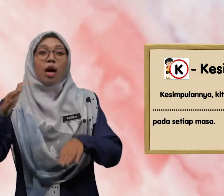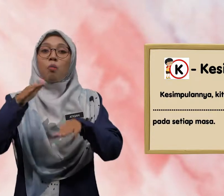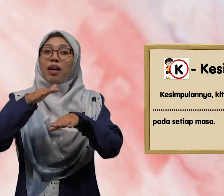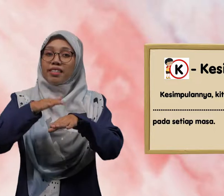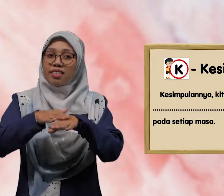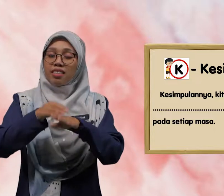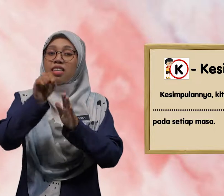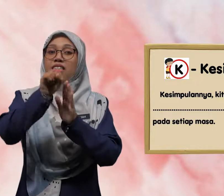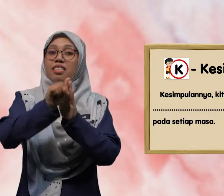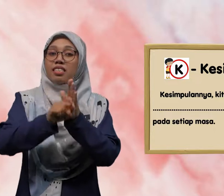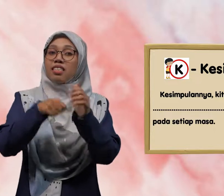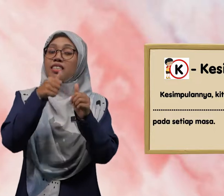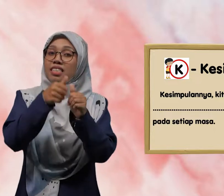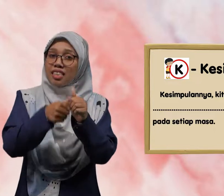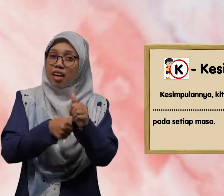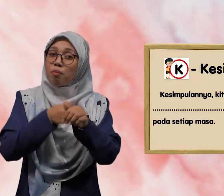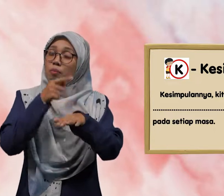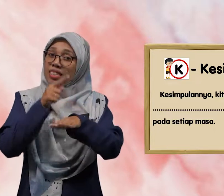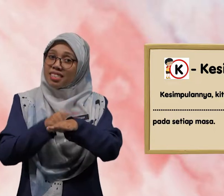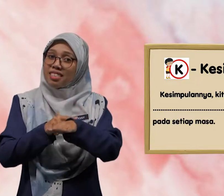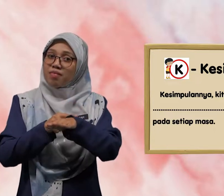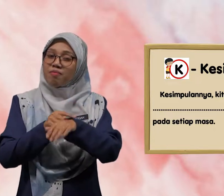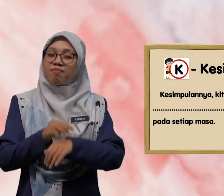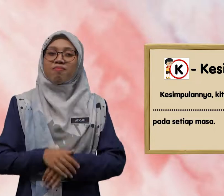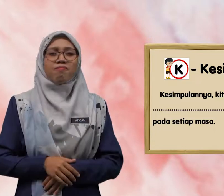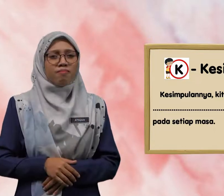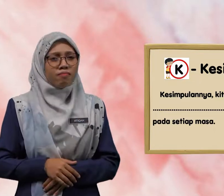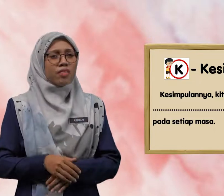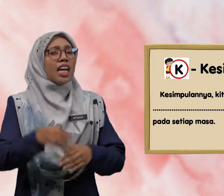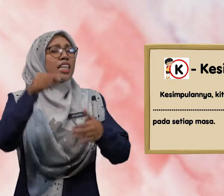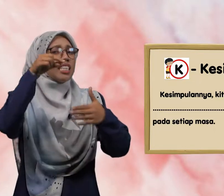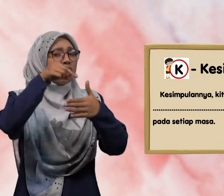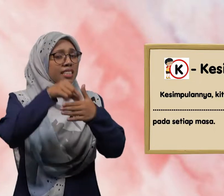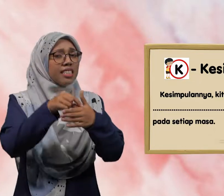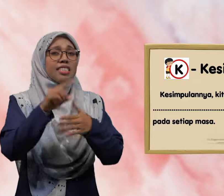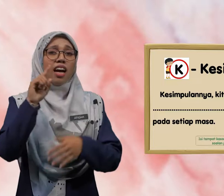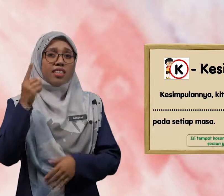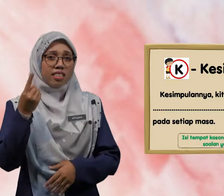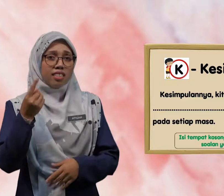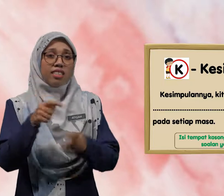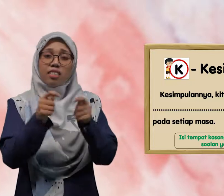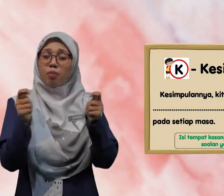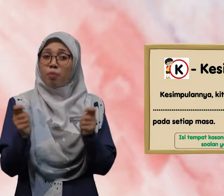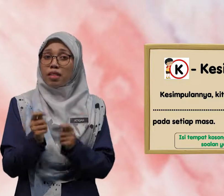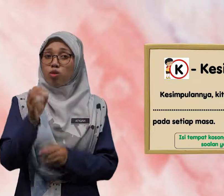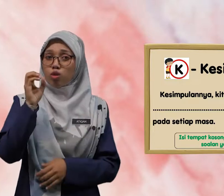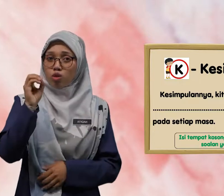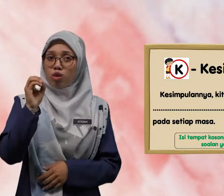pada setiap Masa isi sahaja tempat kosong